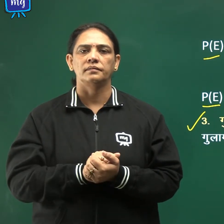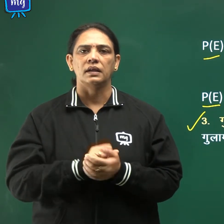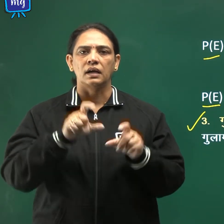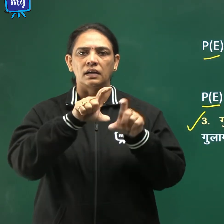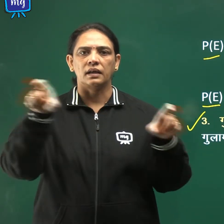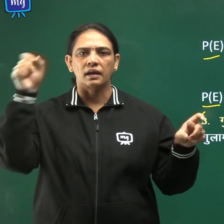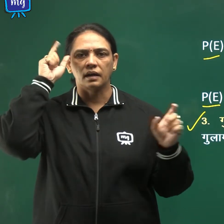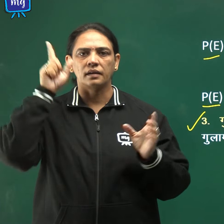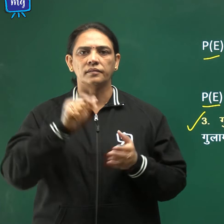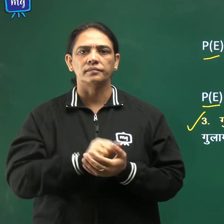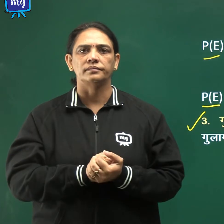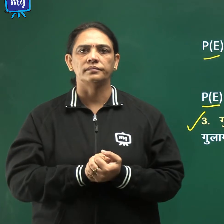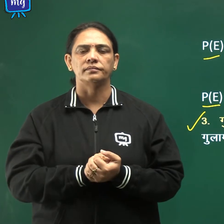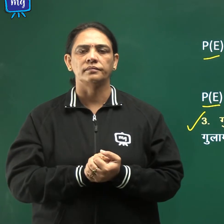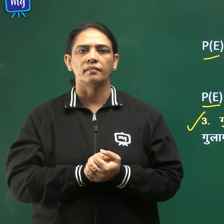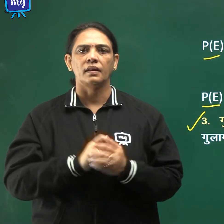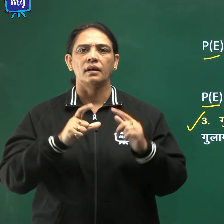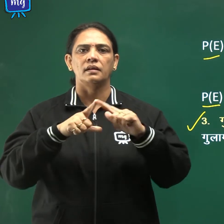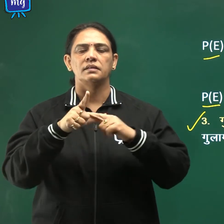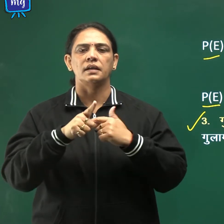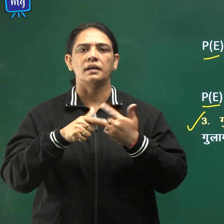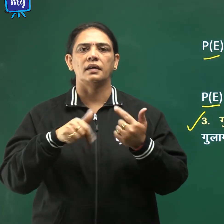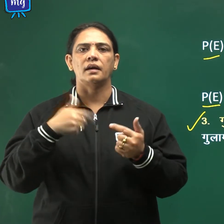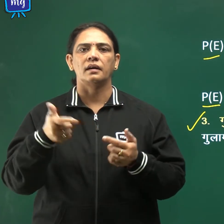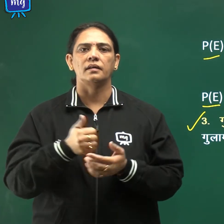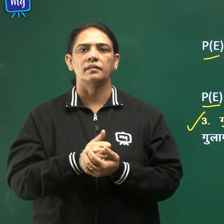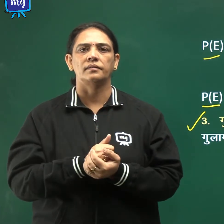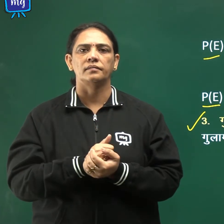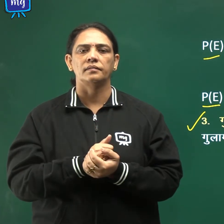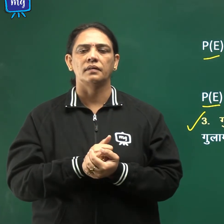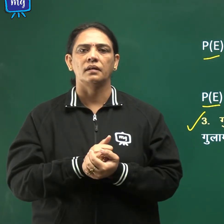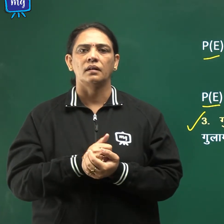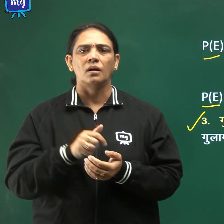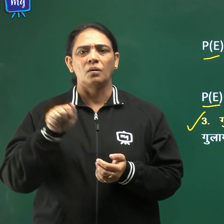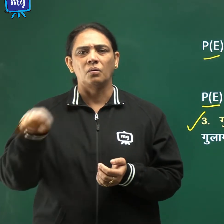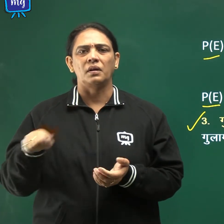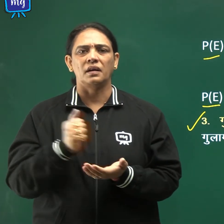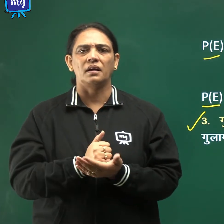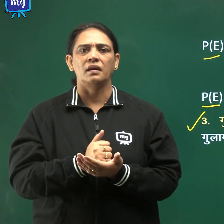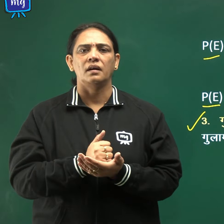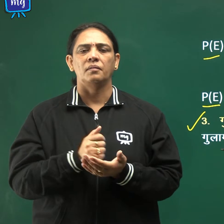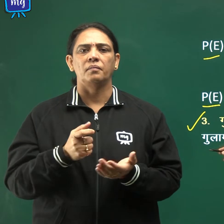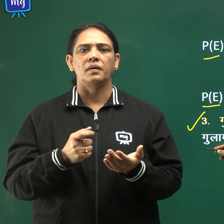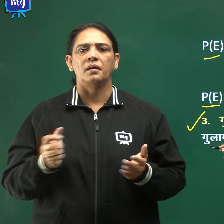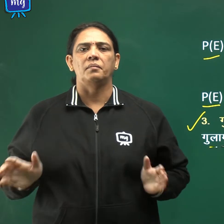मैं समझ गया का गुलाम के में होने की प्रायिकता